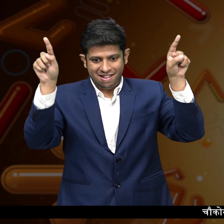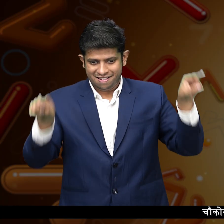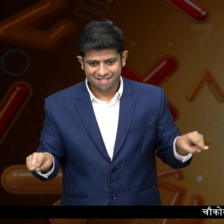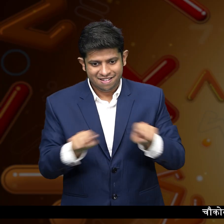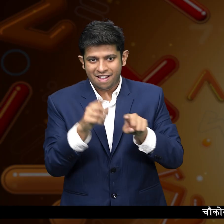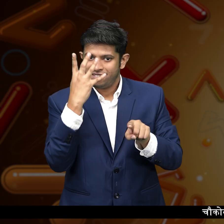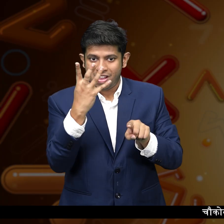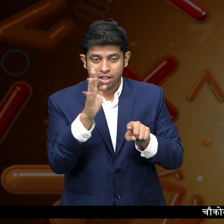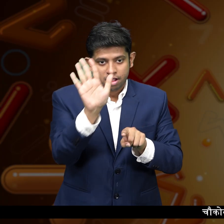चौकोनाचे क्षेत्रफळ.